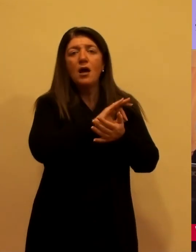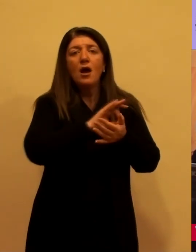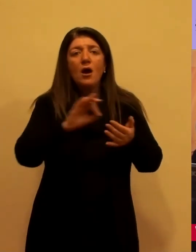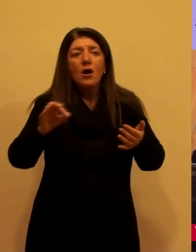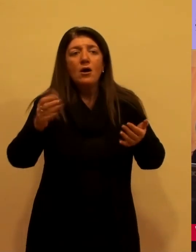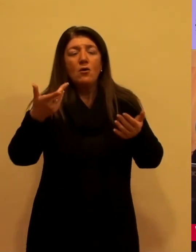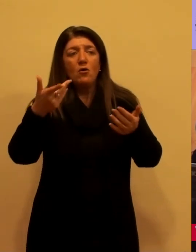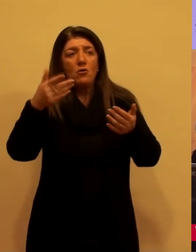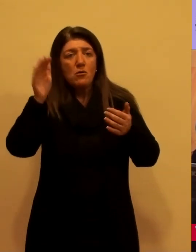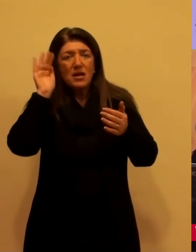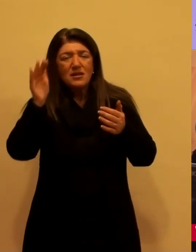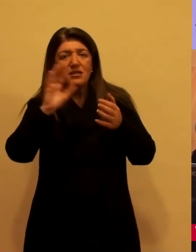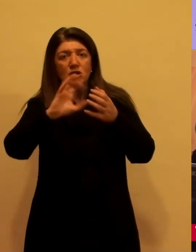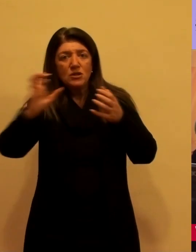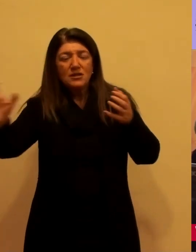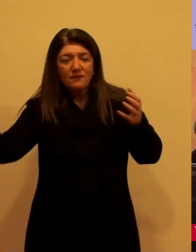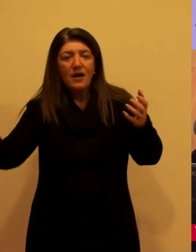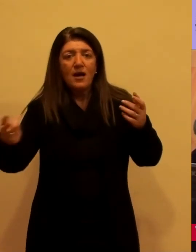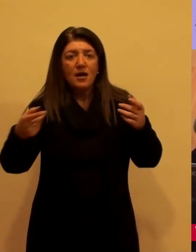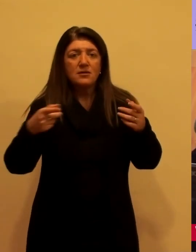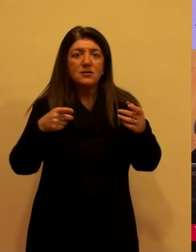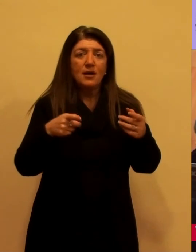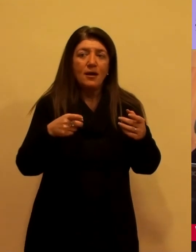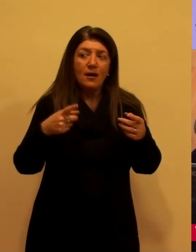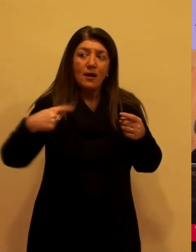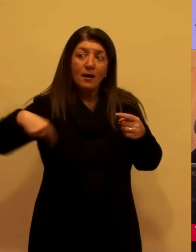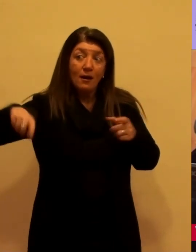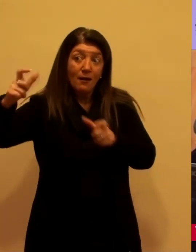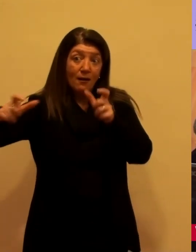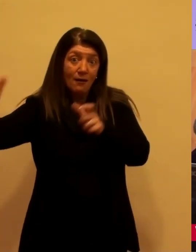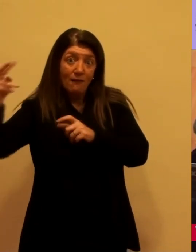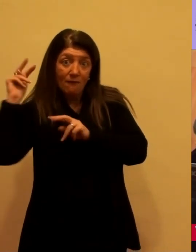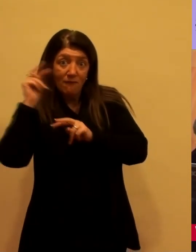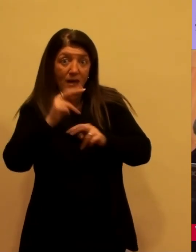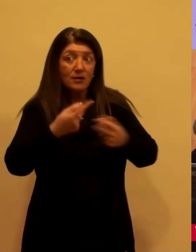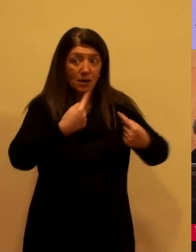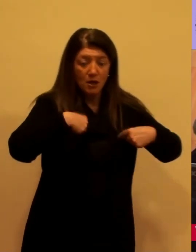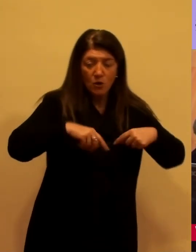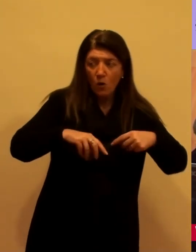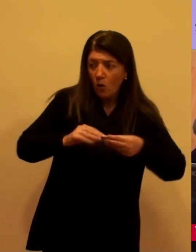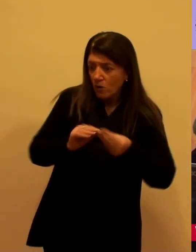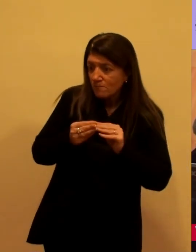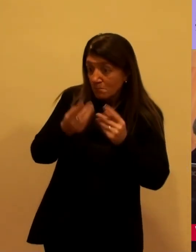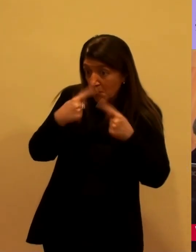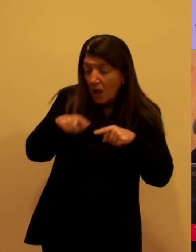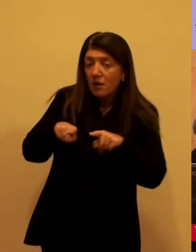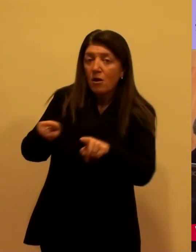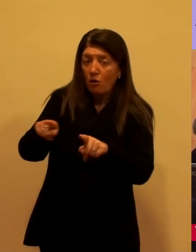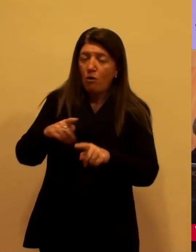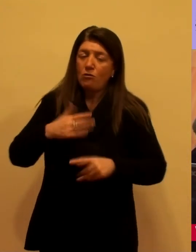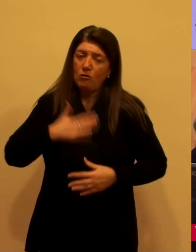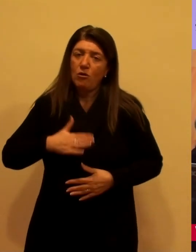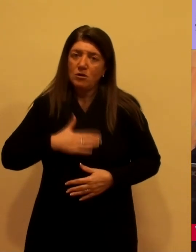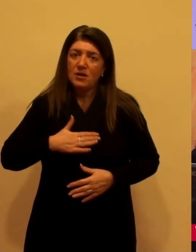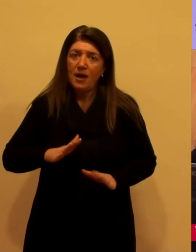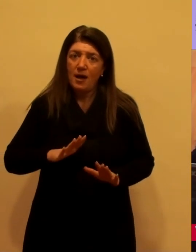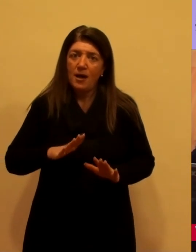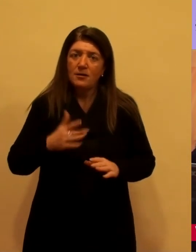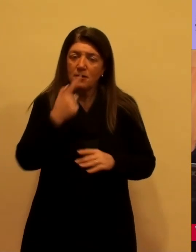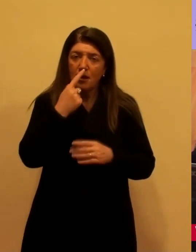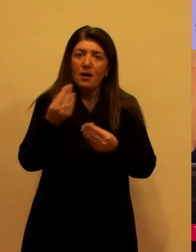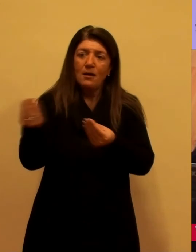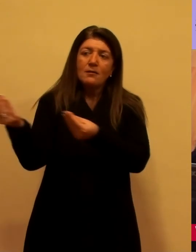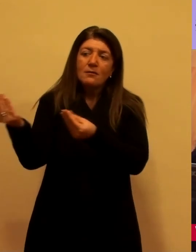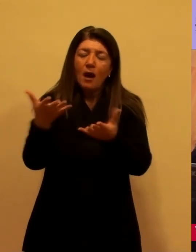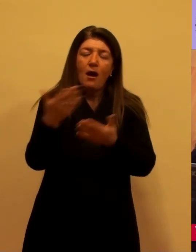opere, e poi sono contenti, certo. Cioè apri un grande arricchimento, come lavoro. Sì. Poi come dicevo prima,